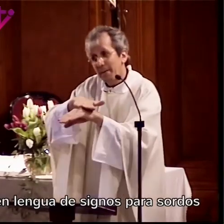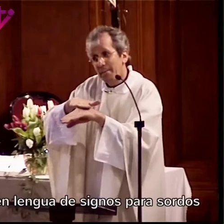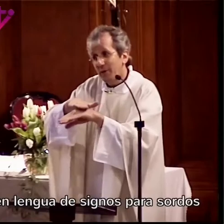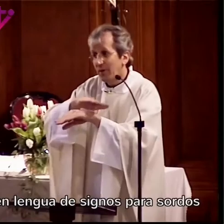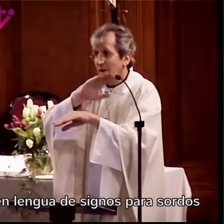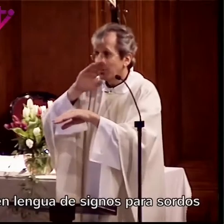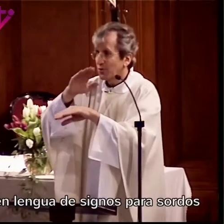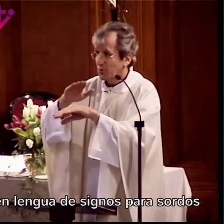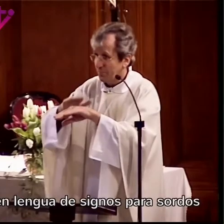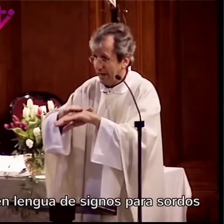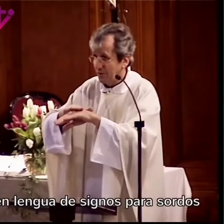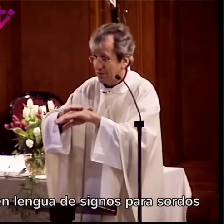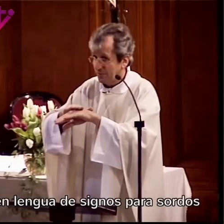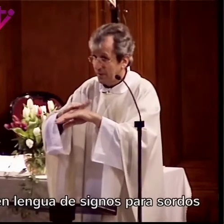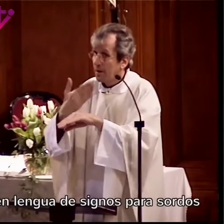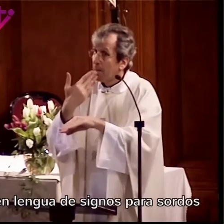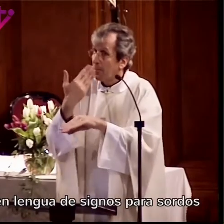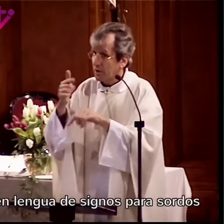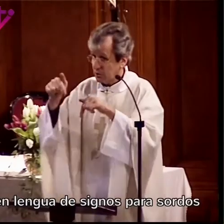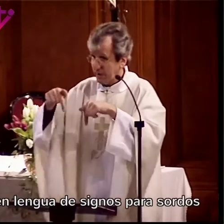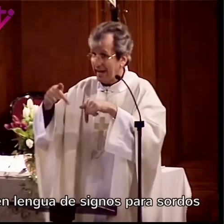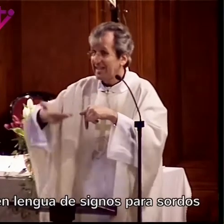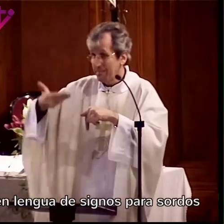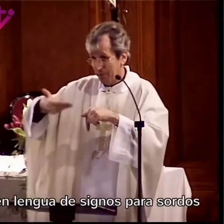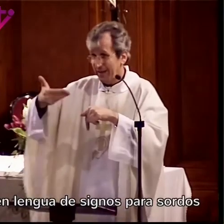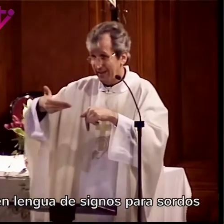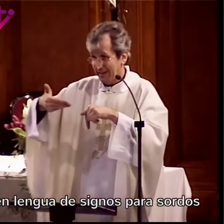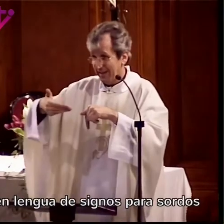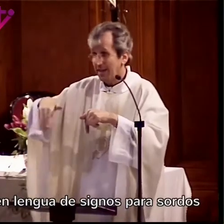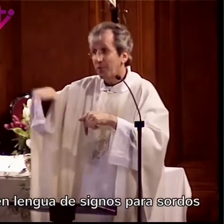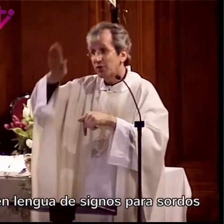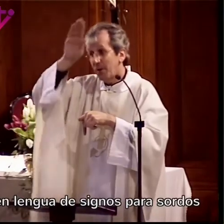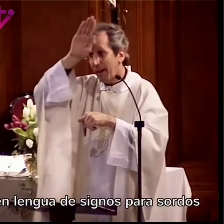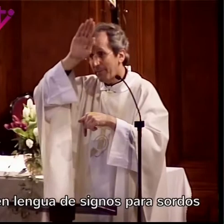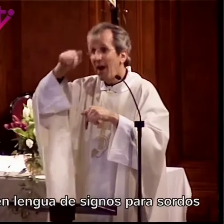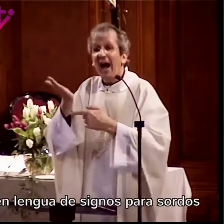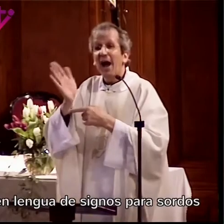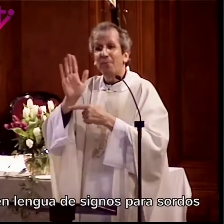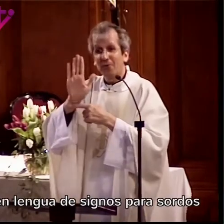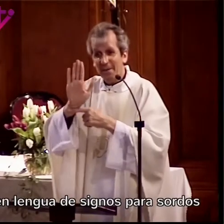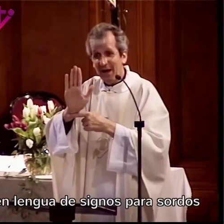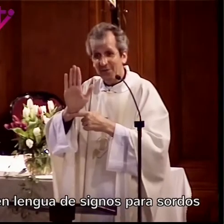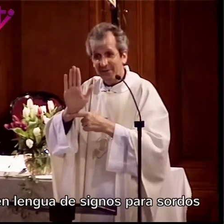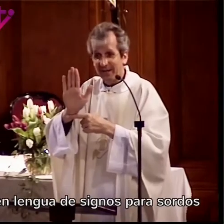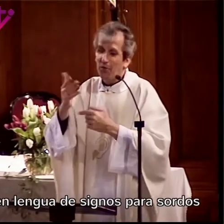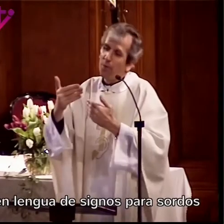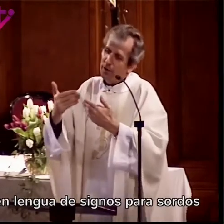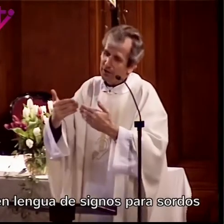perdonados sus pecados por eso es importante y por eso el Papa ha proclamado o mejor dicho